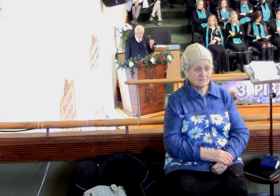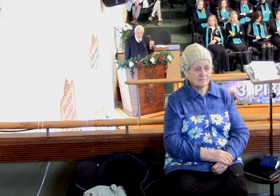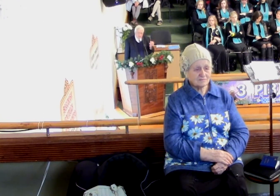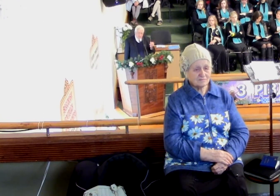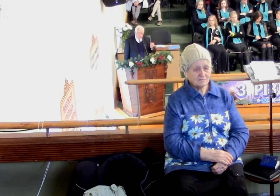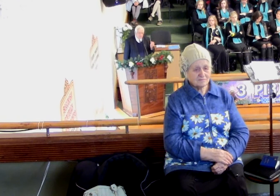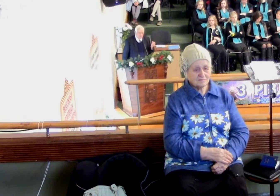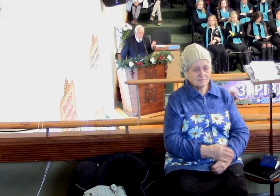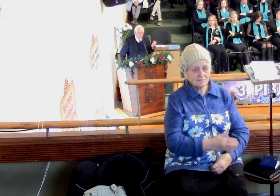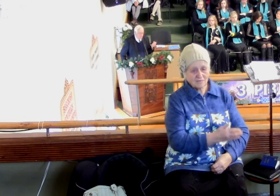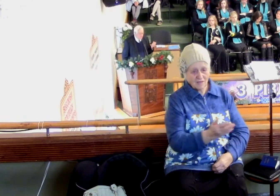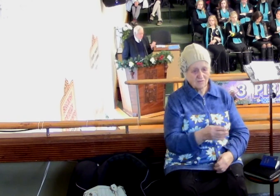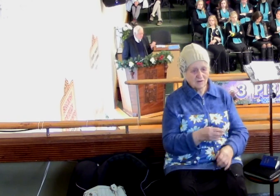Вы ощущаете глубину